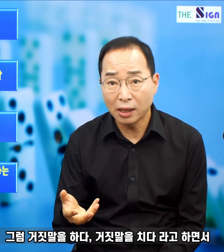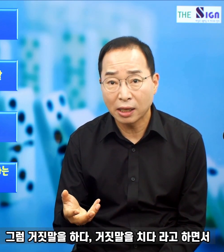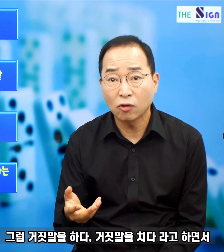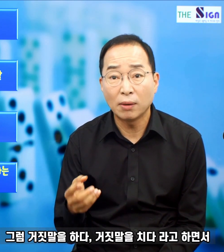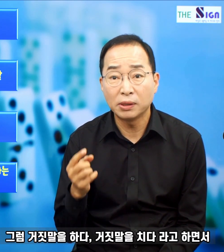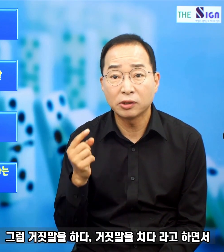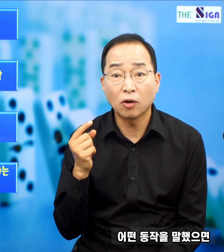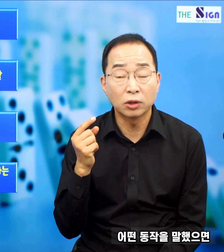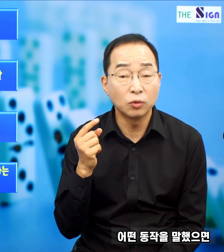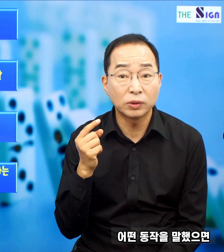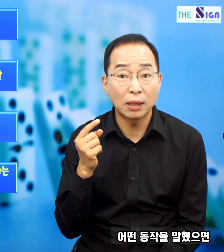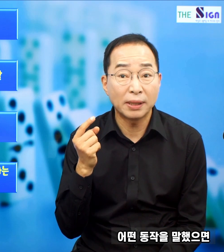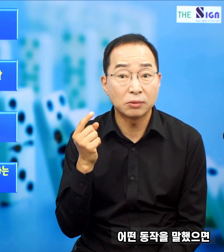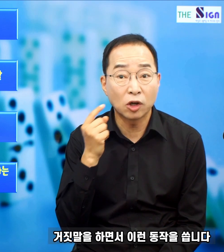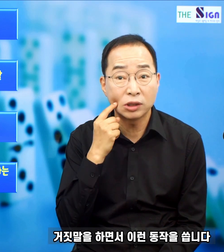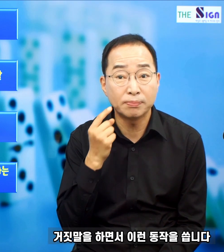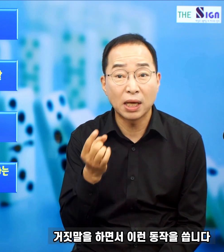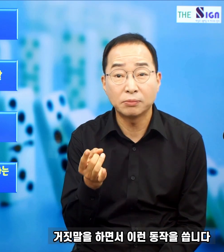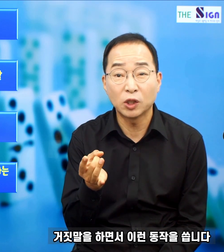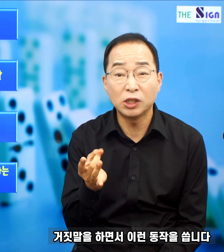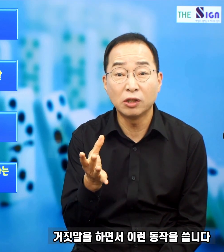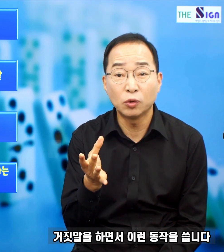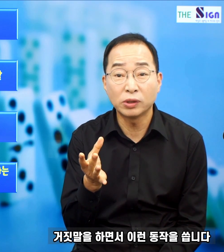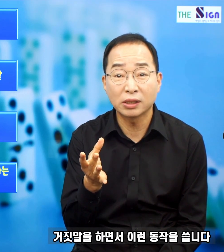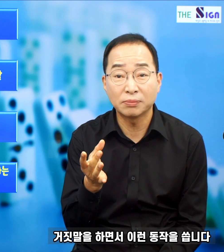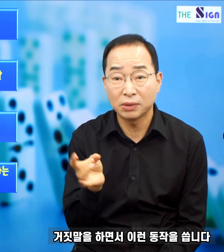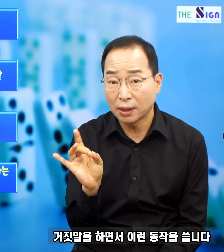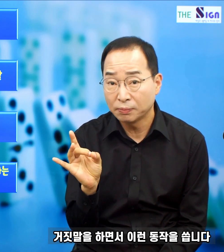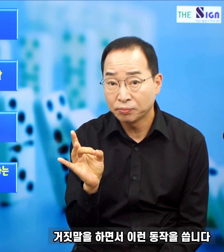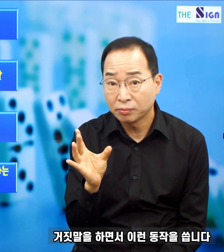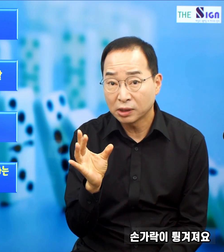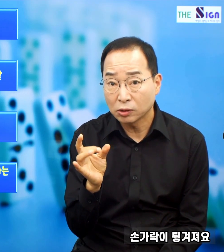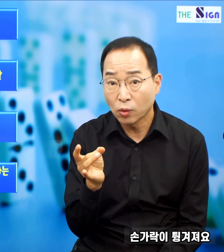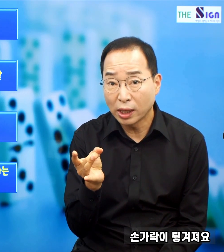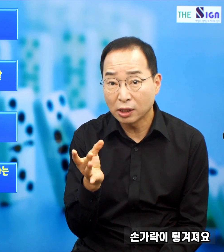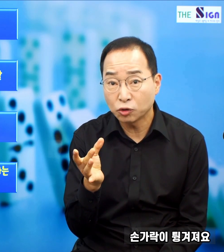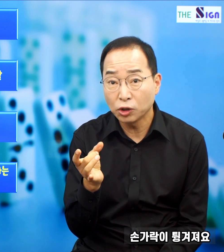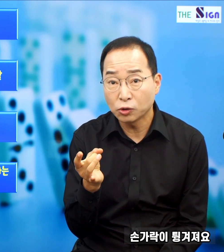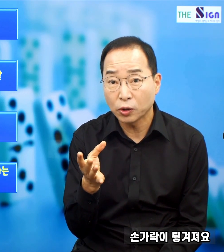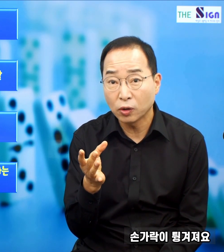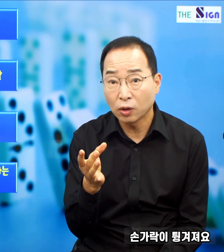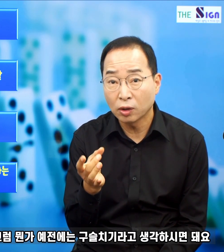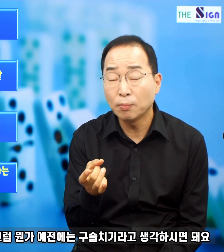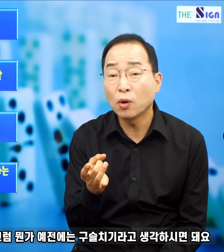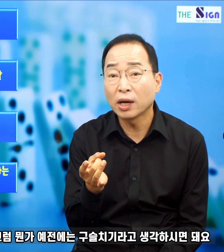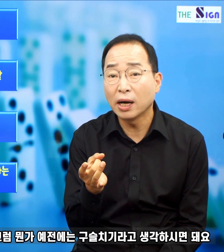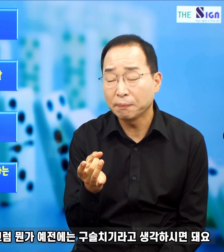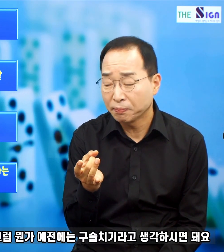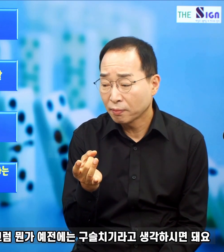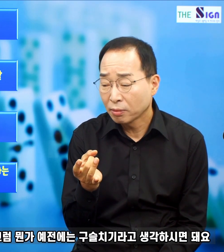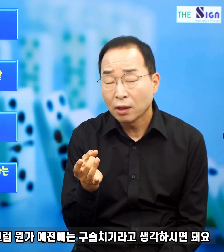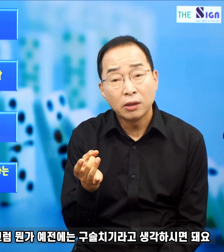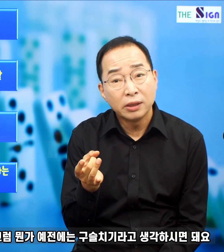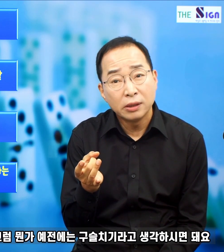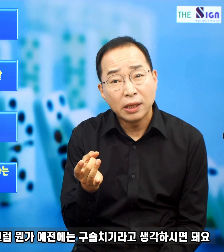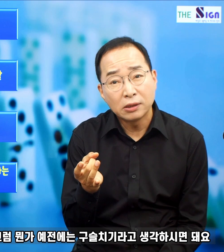라고 하면서 어떤 동작을 많이 쓰면 거짓말 하면서 이런 동작을 씁니다. 자, 손가락을 이렇게 튕겨줘요. 그럼 뭔가 예전에